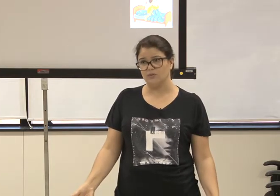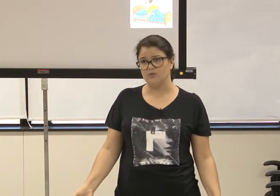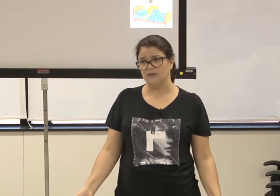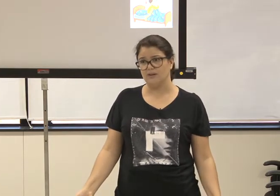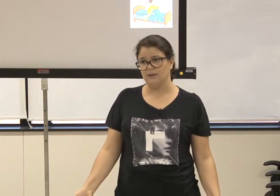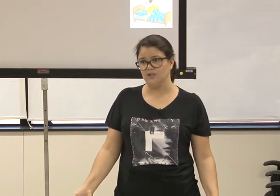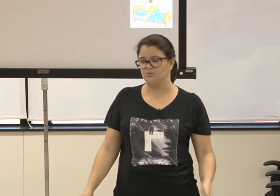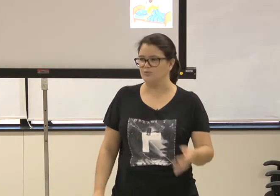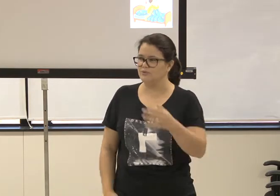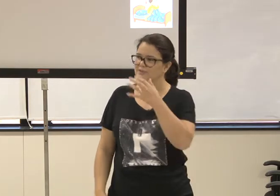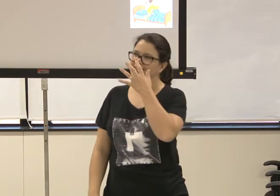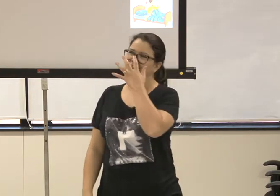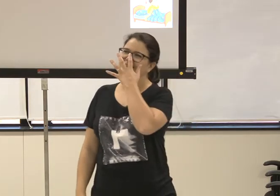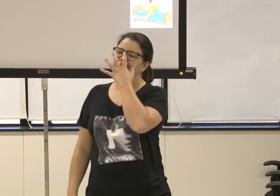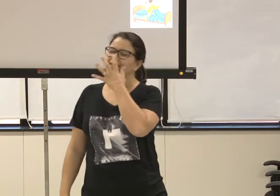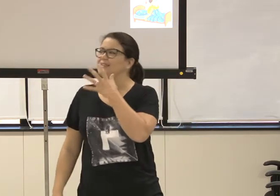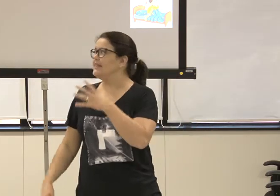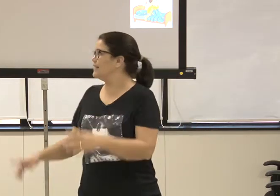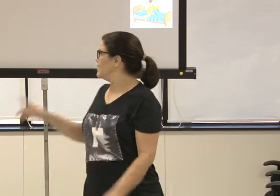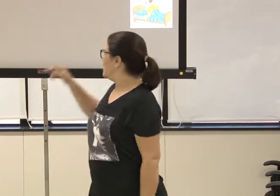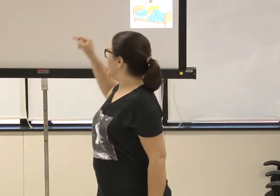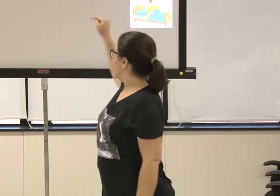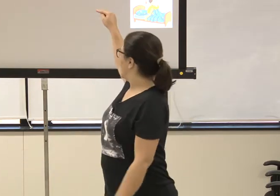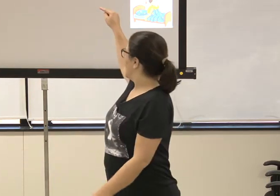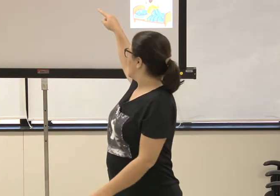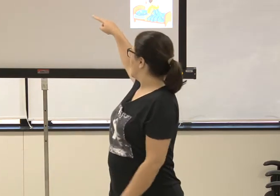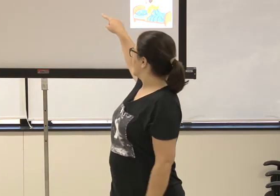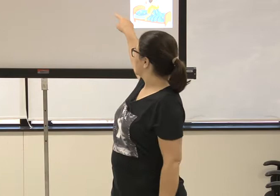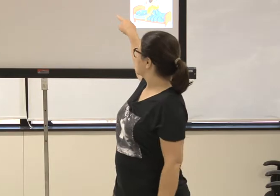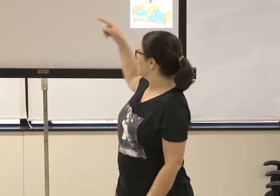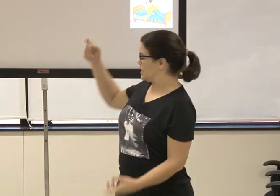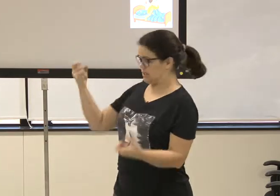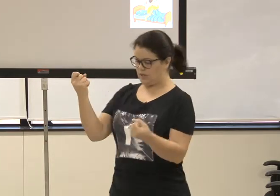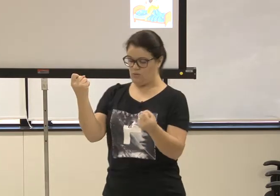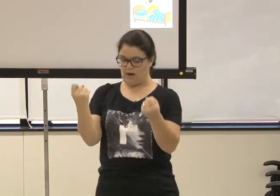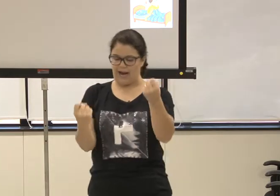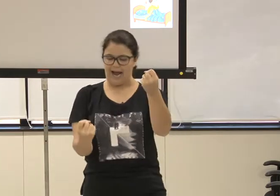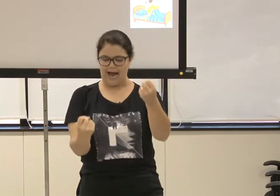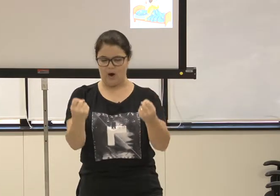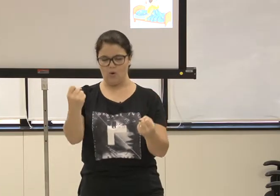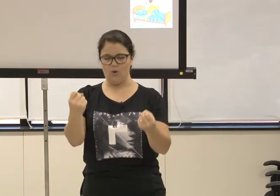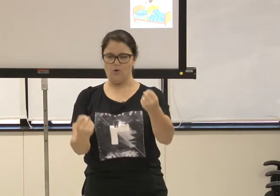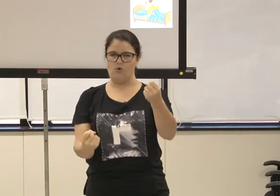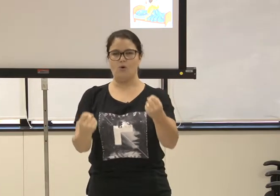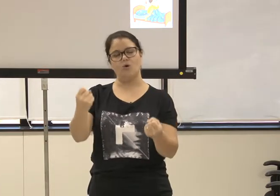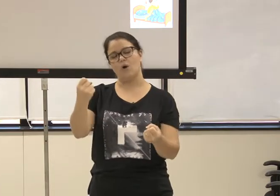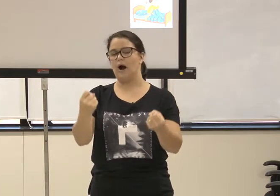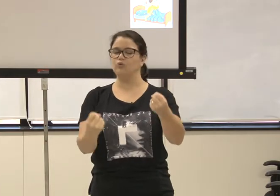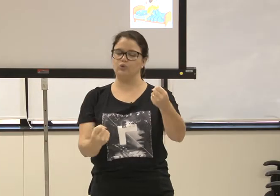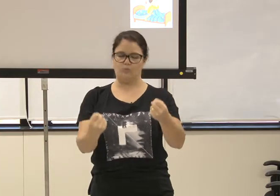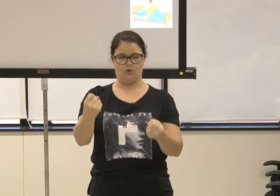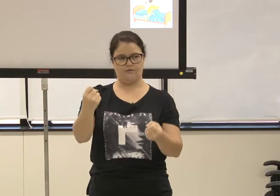consigo lembrar de tudo. E aí, a questão seria, então, carro ou automóvel,